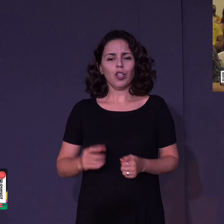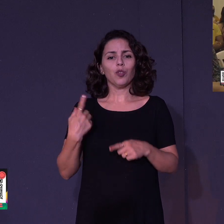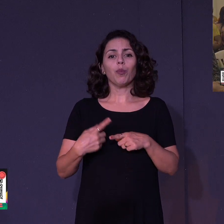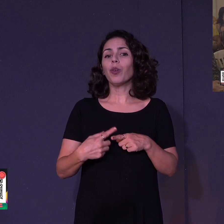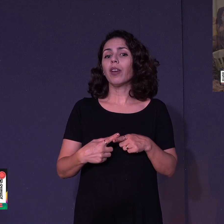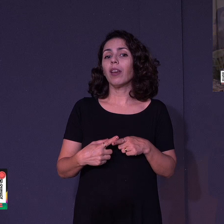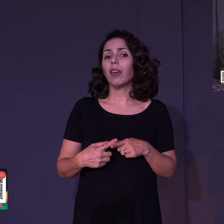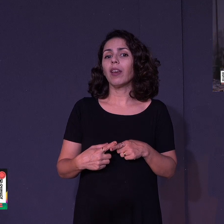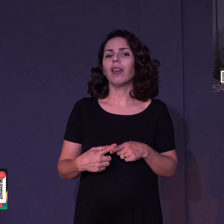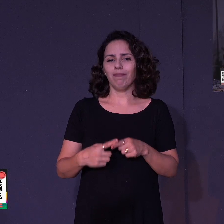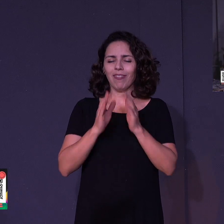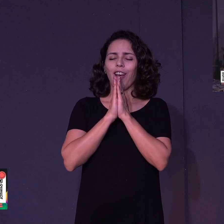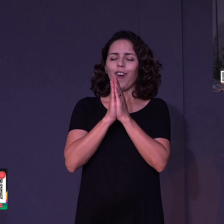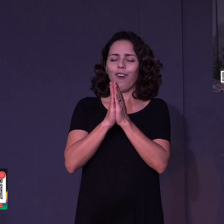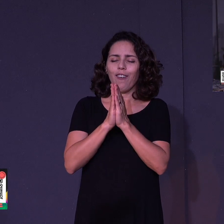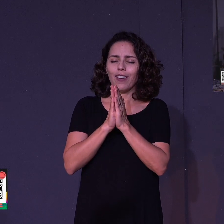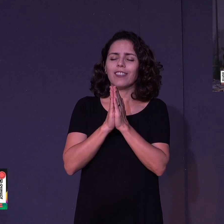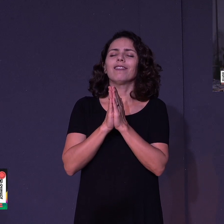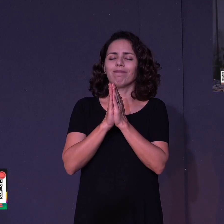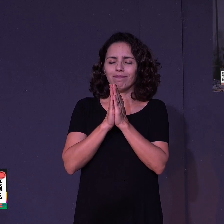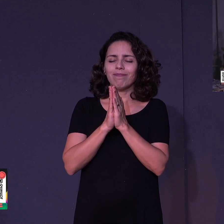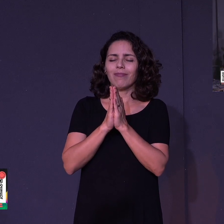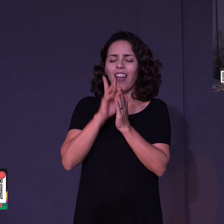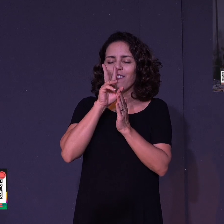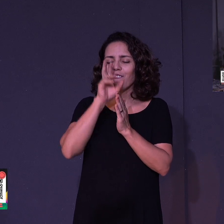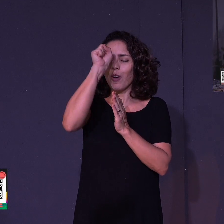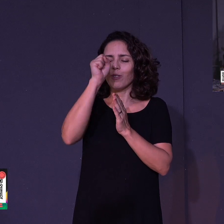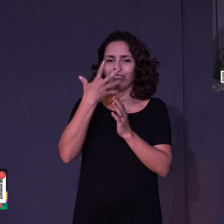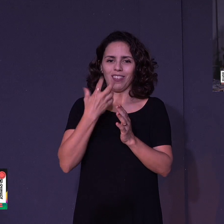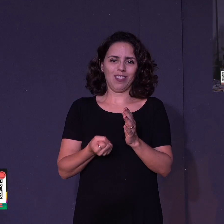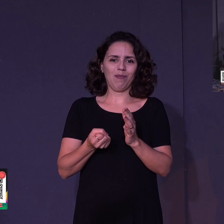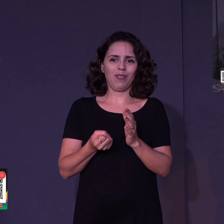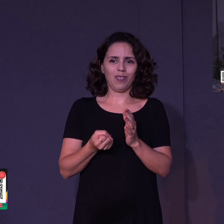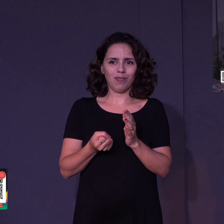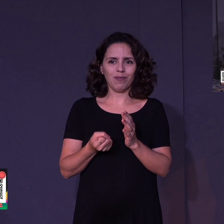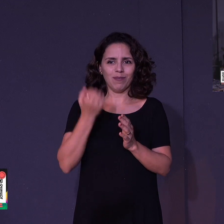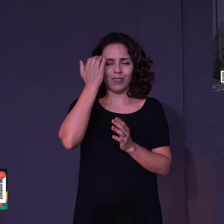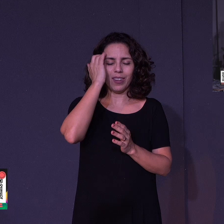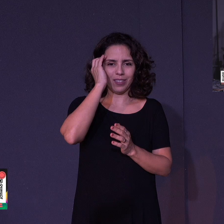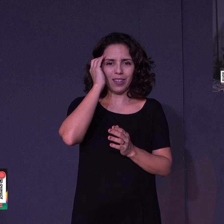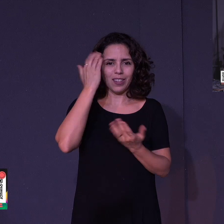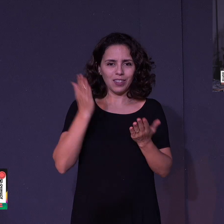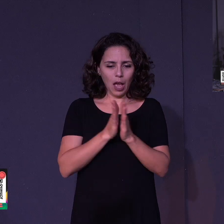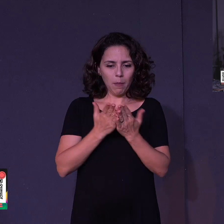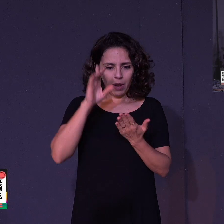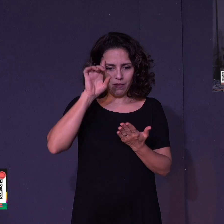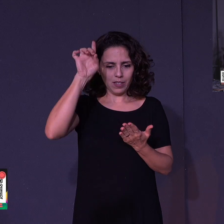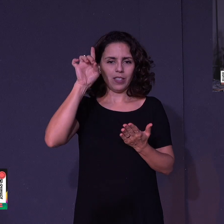por meio da oração que nós somos fortalecidos. É por meio da leitura da palavra que nós iremos poder fazer tudo aquilo que Deus